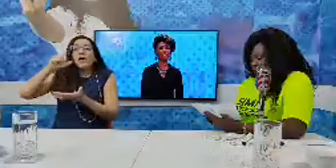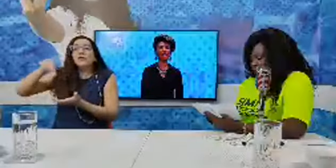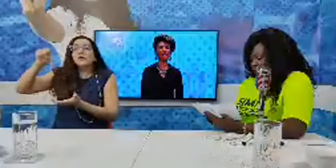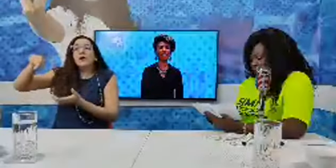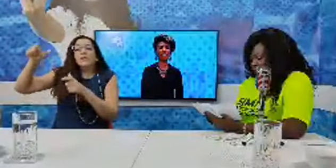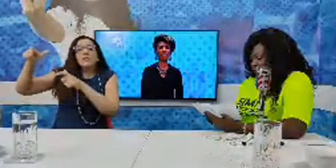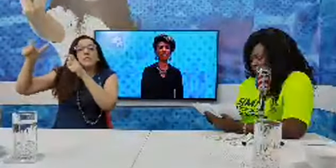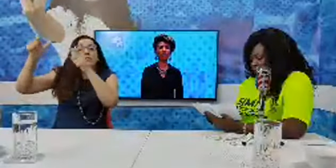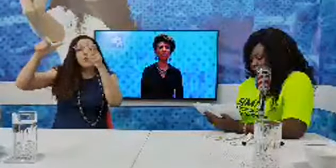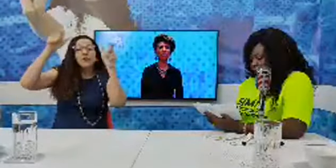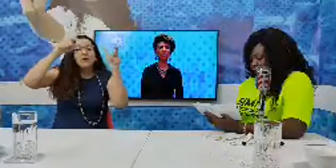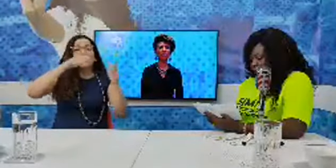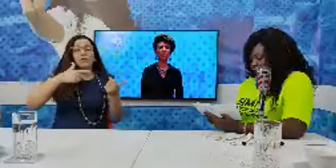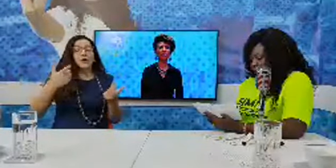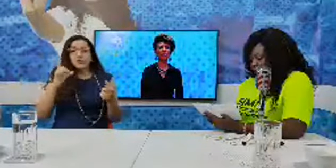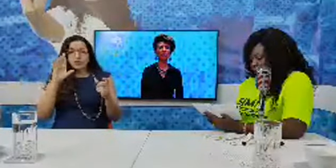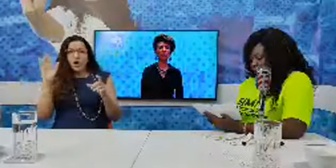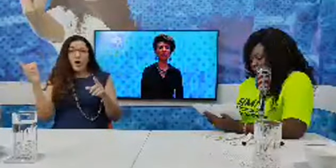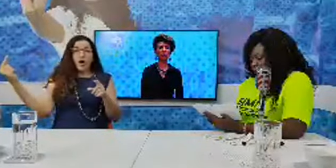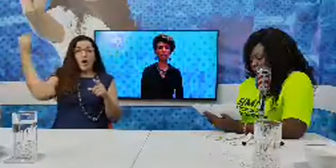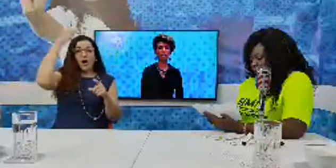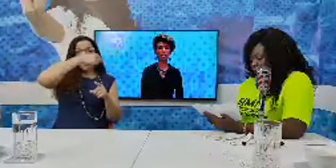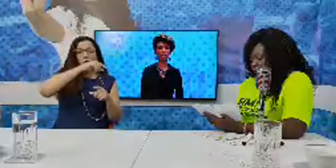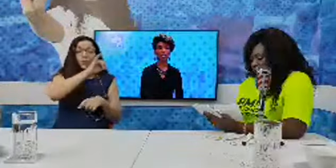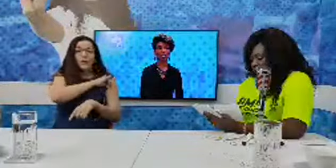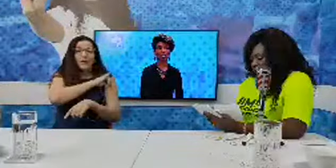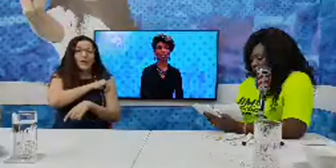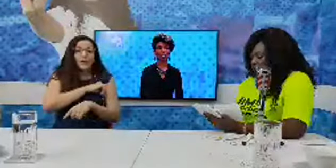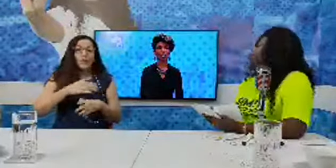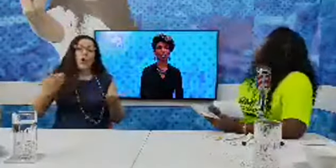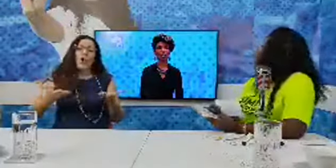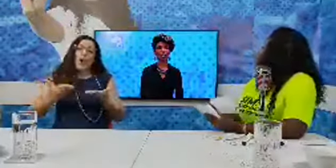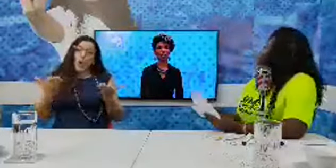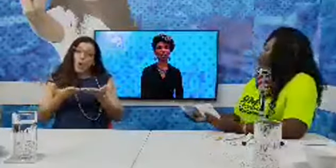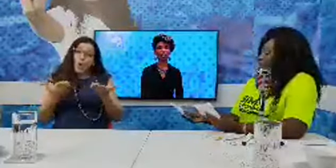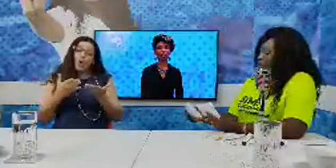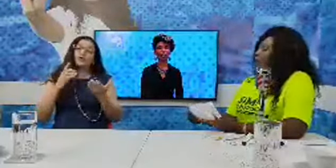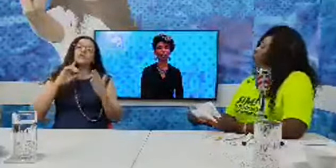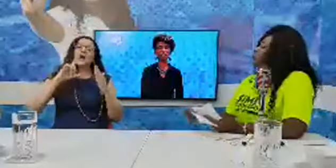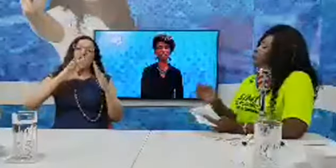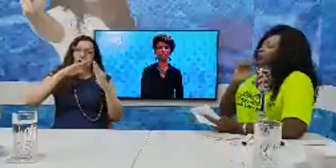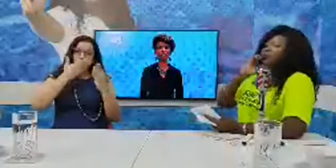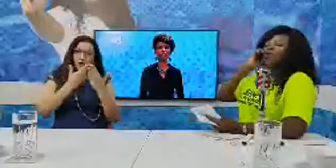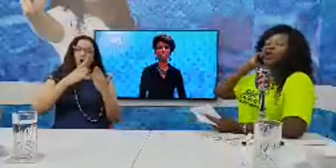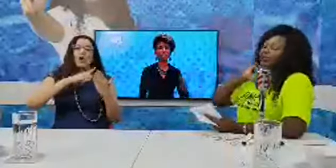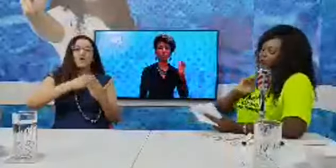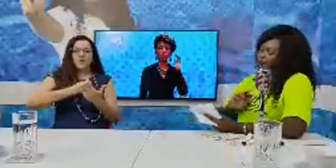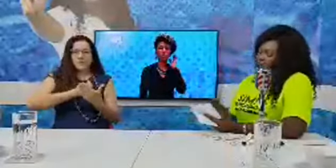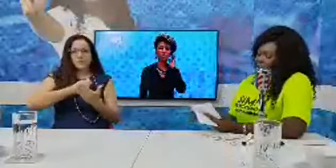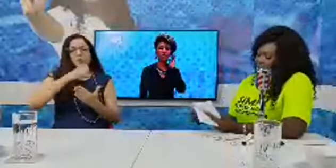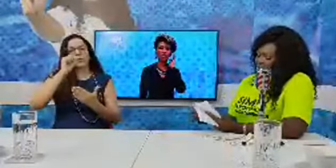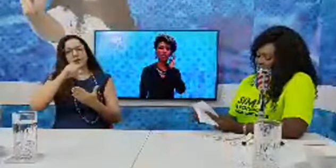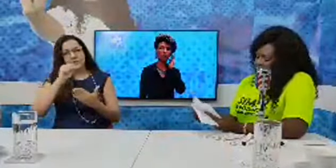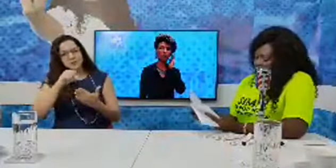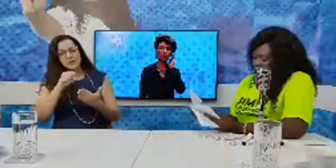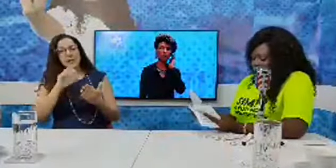É, essa escola continua lá no Rio e tem algumas outras escolas. Mas algumas pessoas, elas viajam realmente para o